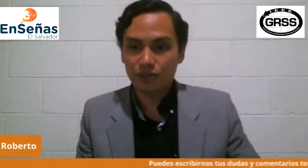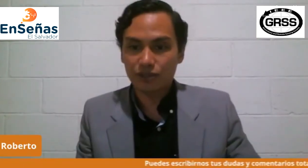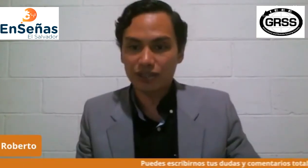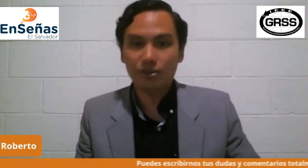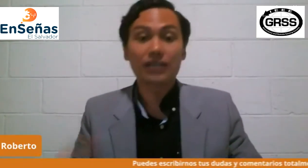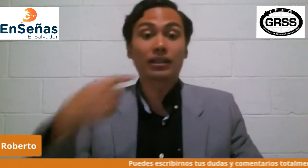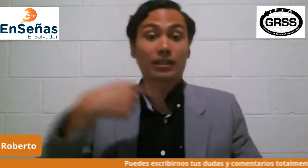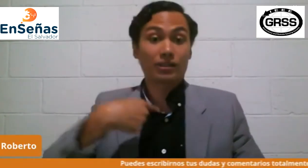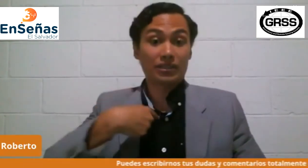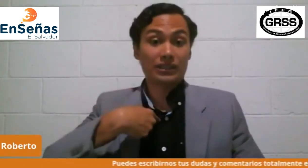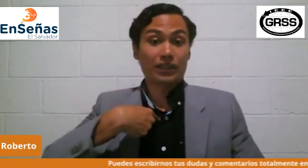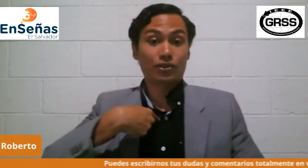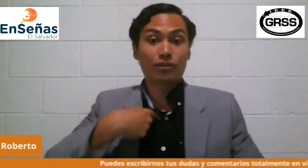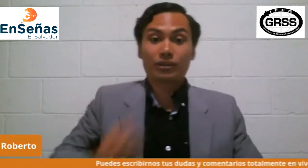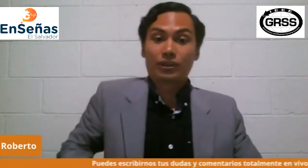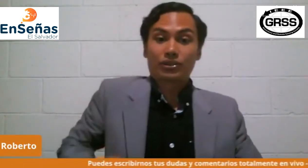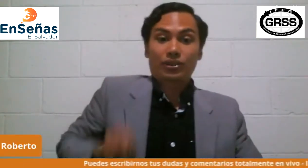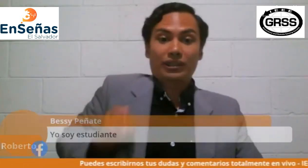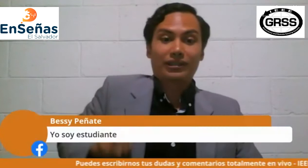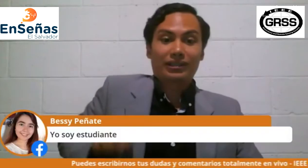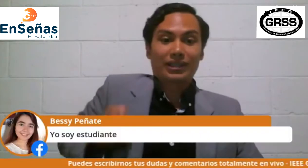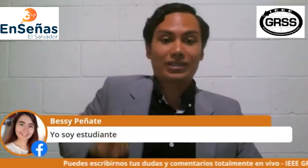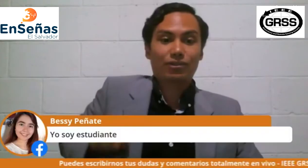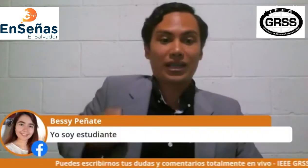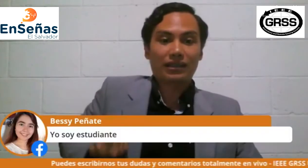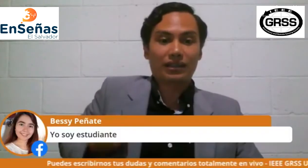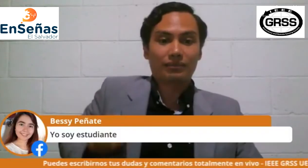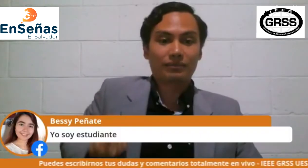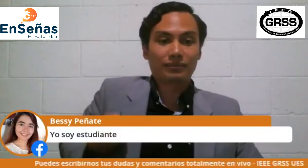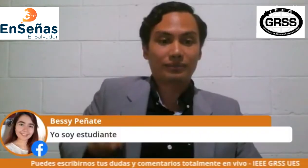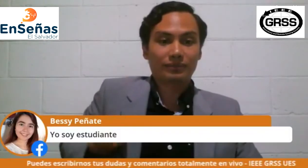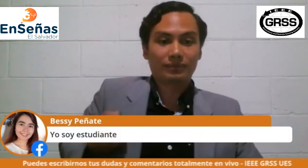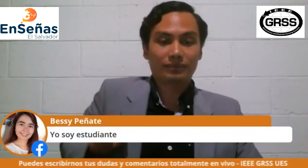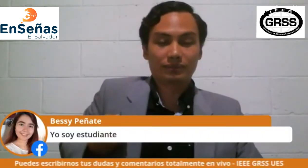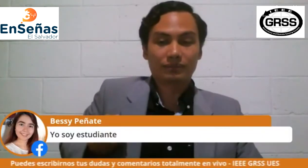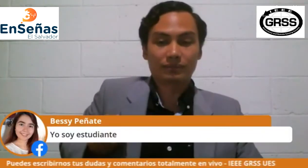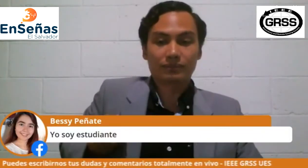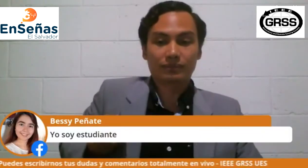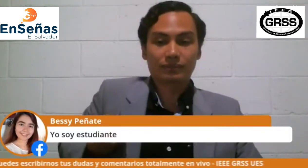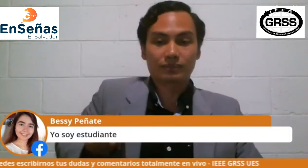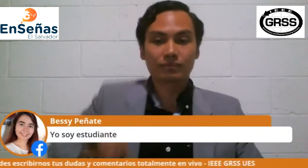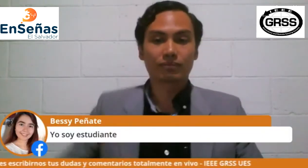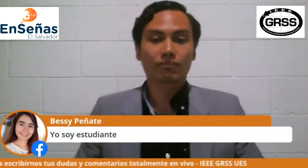Piñate, yo soy estudiante. Es decir, yo soy estudiante.